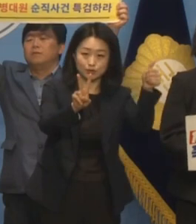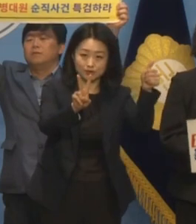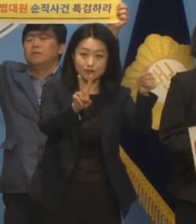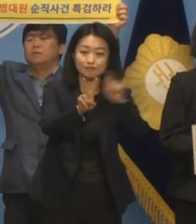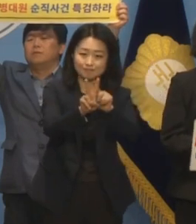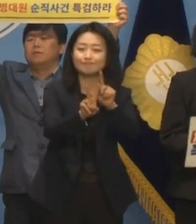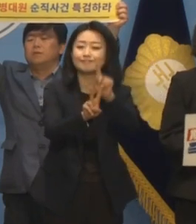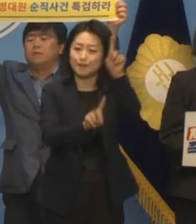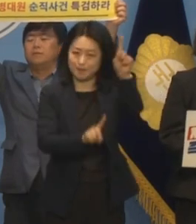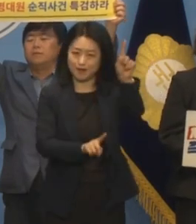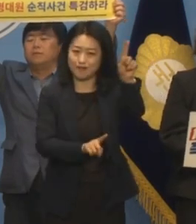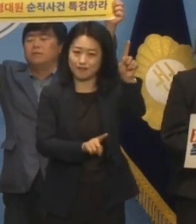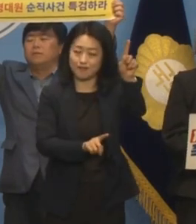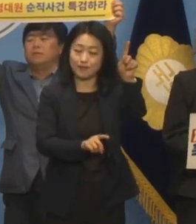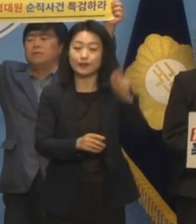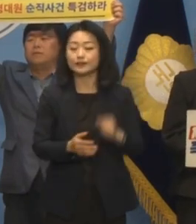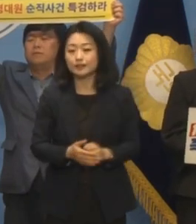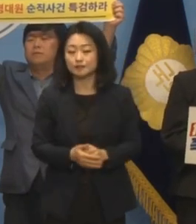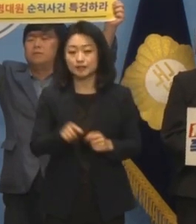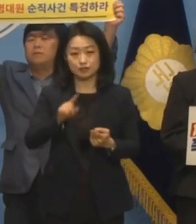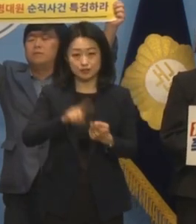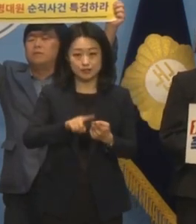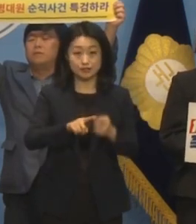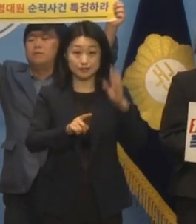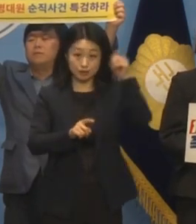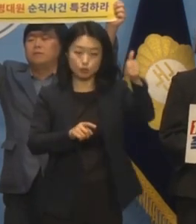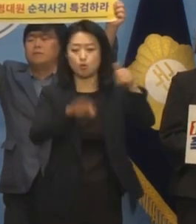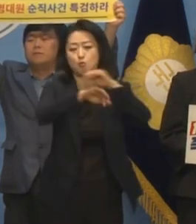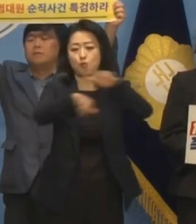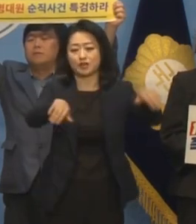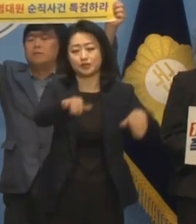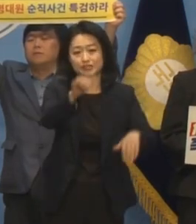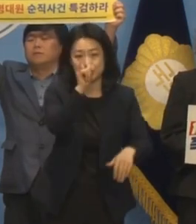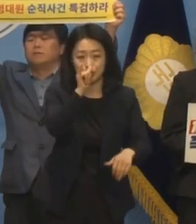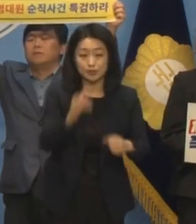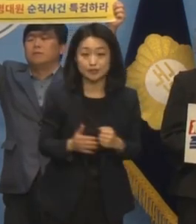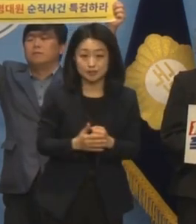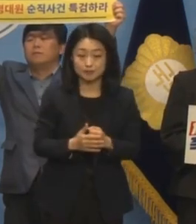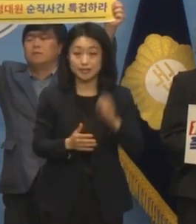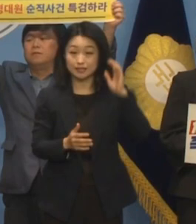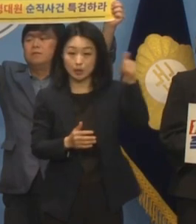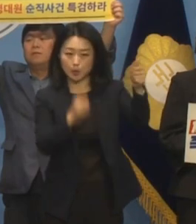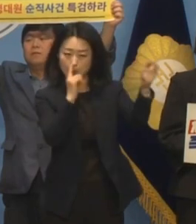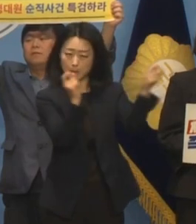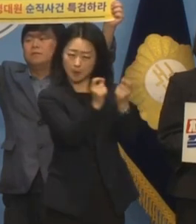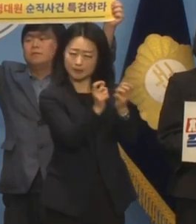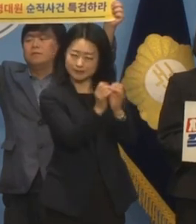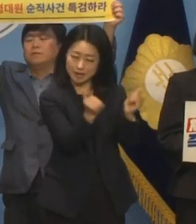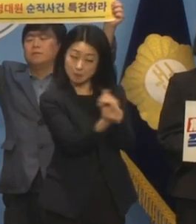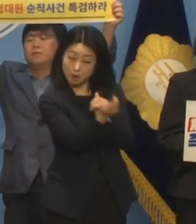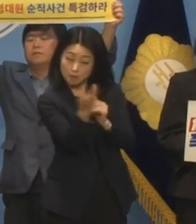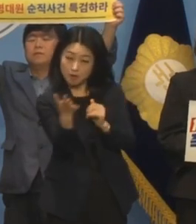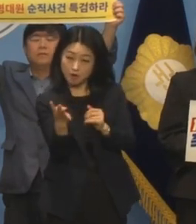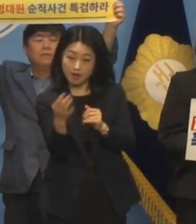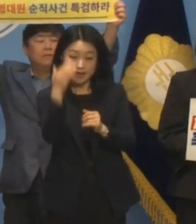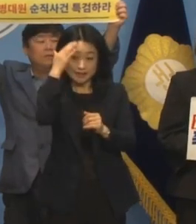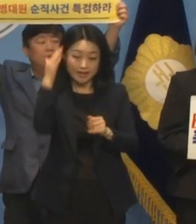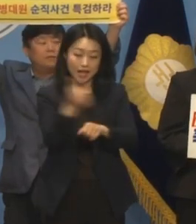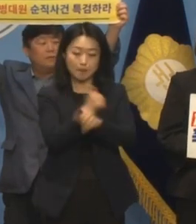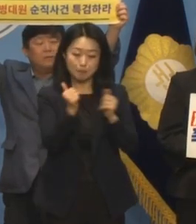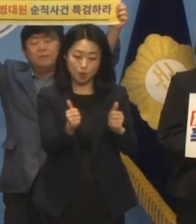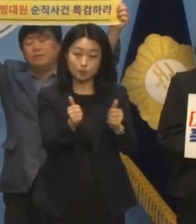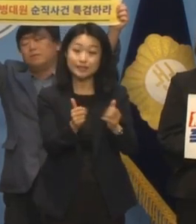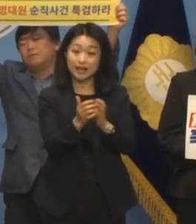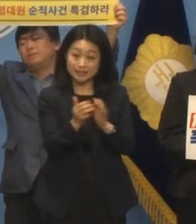대한변협과 대통령이 특검 임명에 관여합니다. 대한변협 지도부에는 특히 대통령과 가까운 인사들도 많이 있다고 알려져 있습니다.